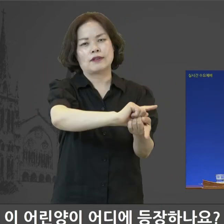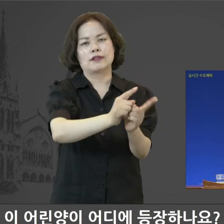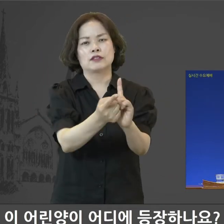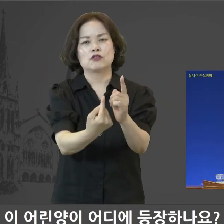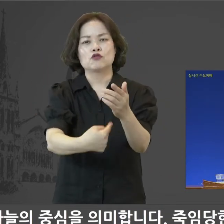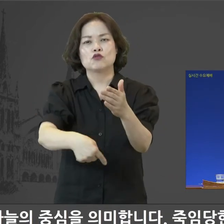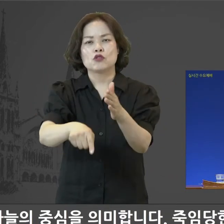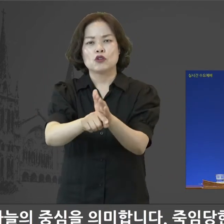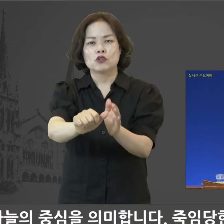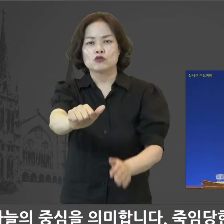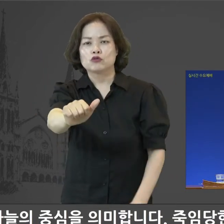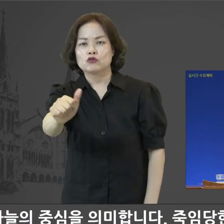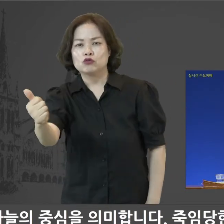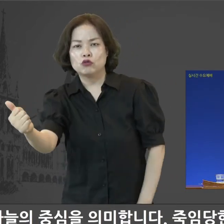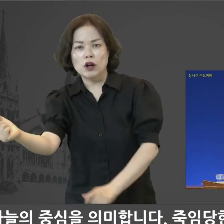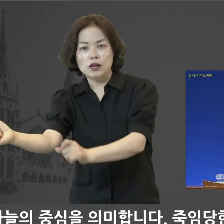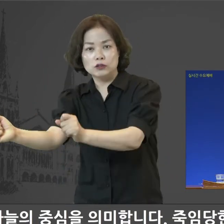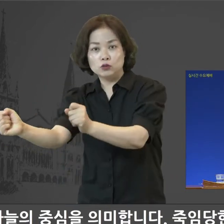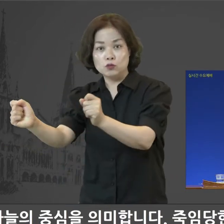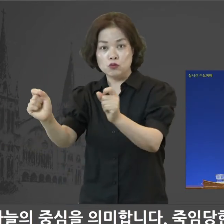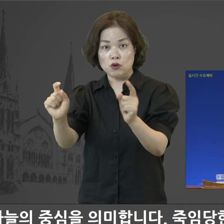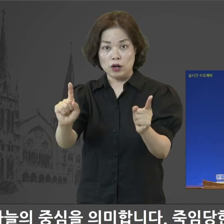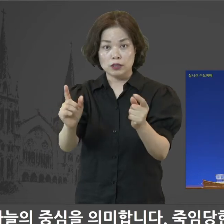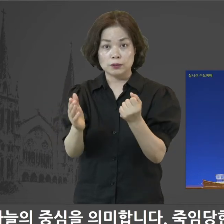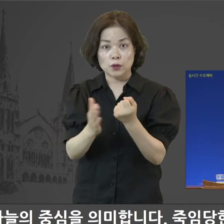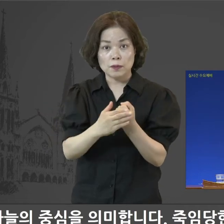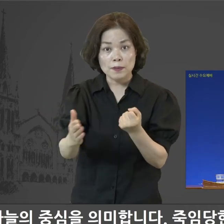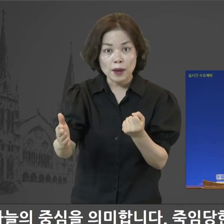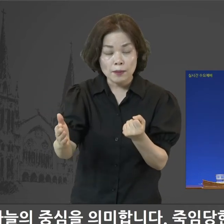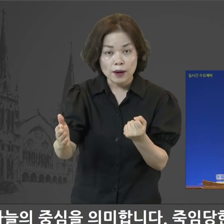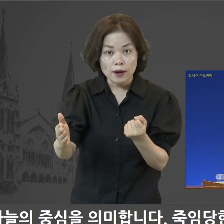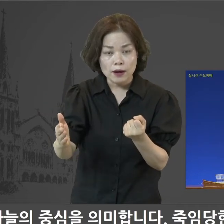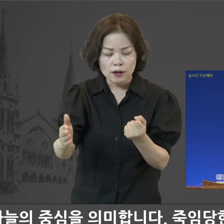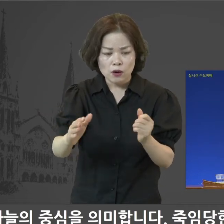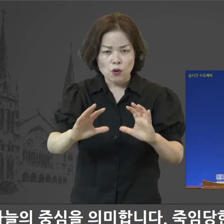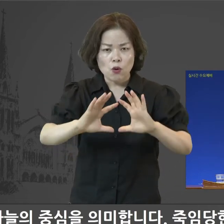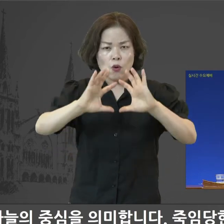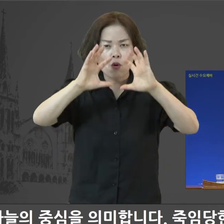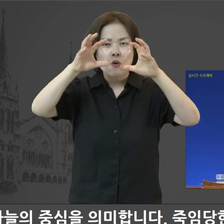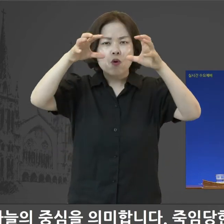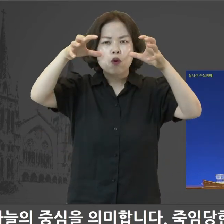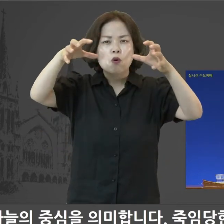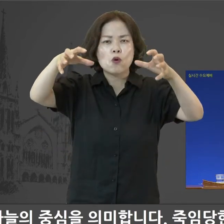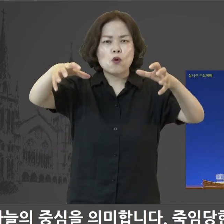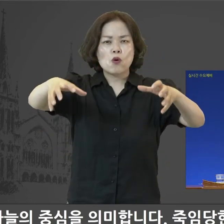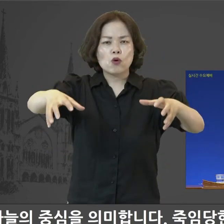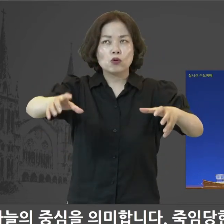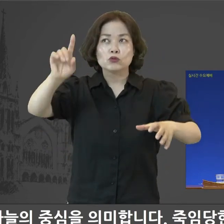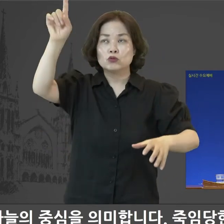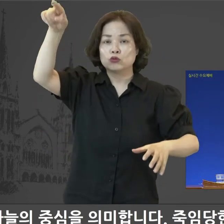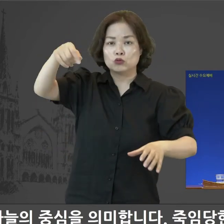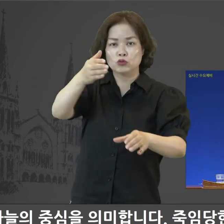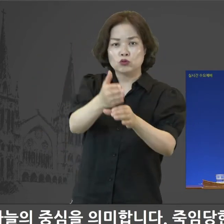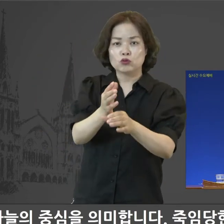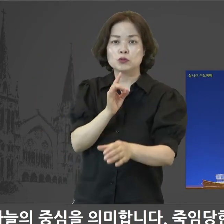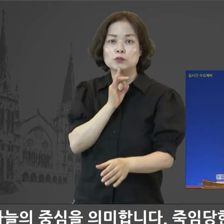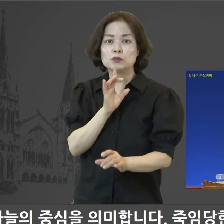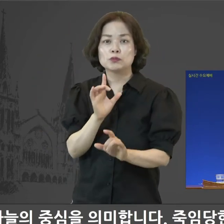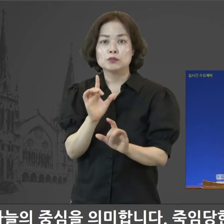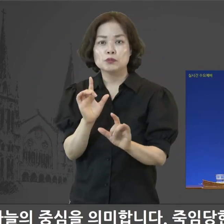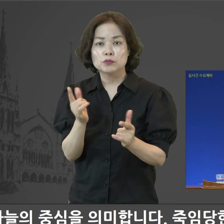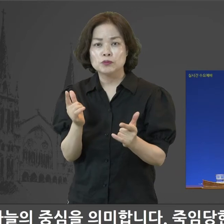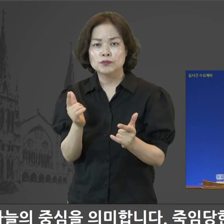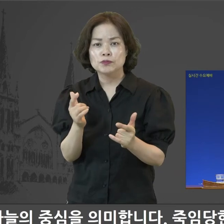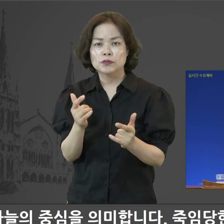위해 죽으시고 부활하심으로 말미암아 온 우주의 중심뿐만 아니라